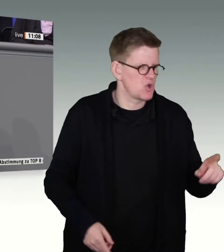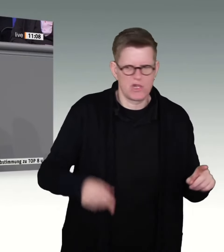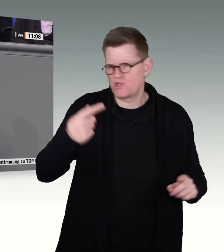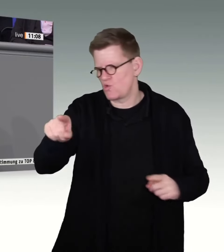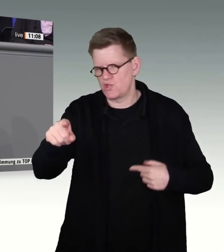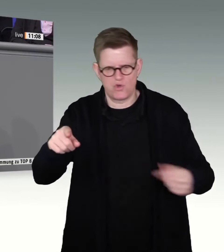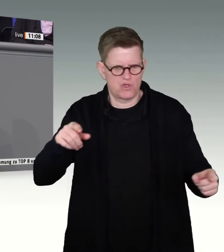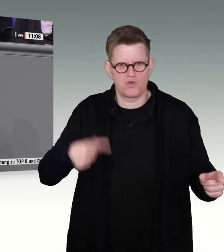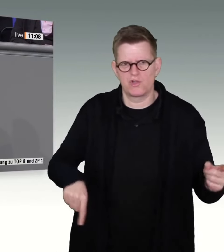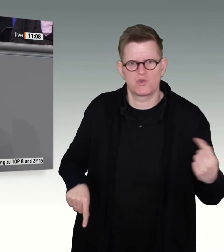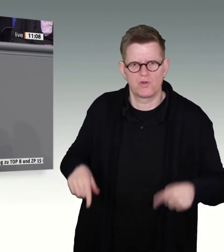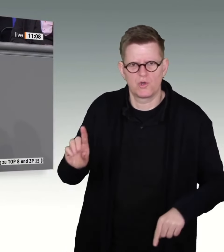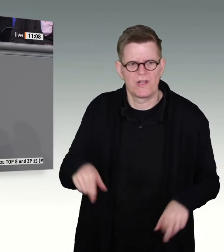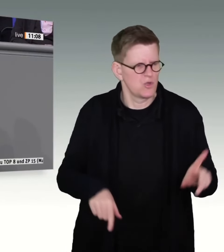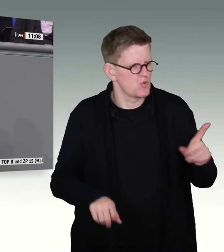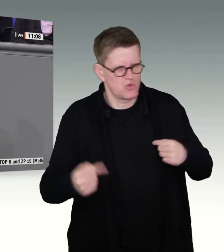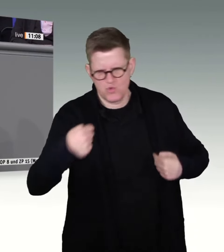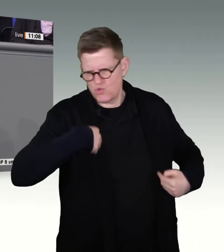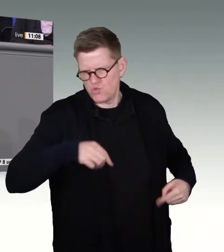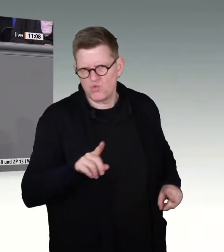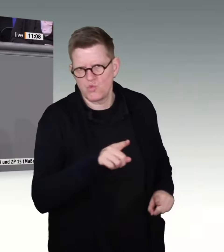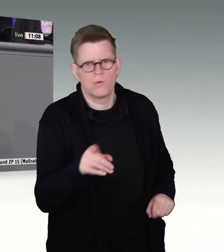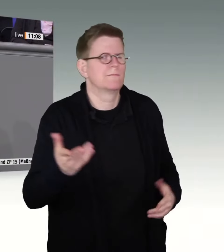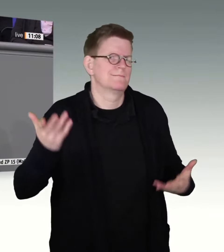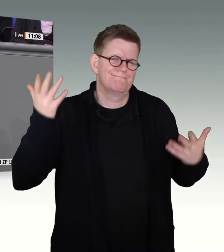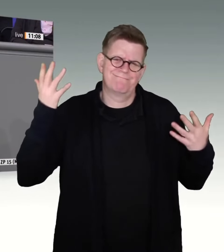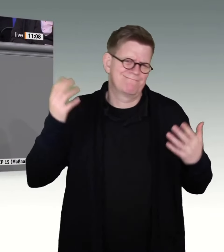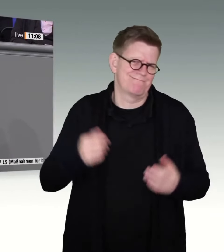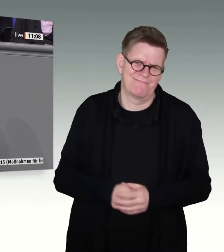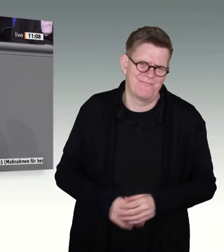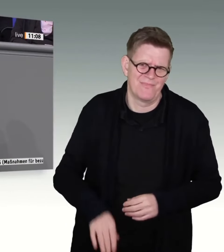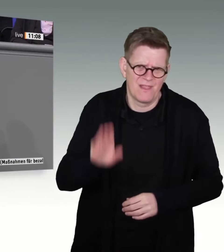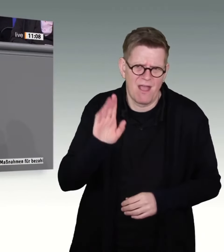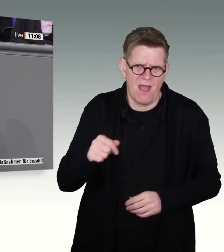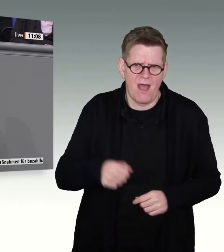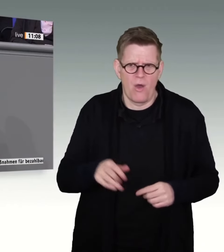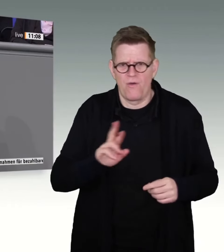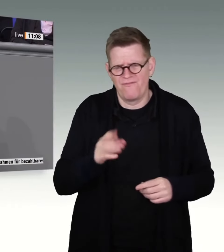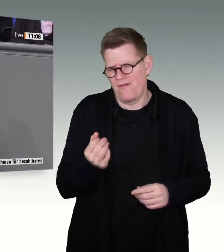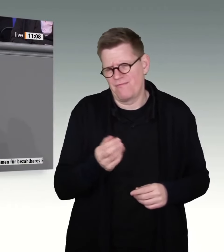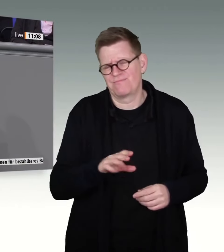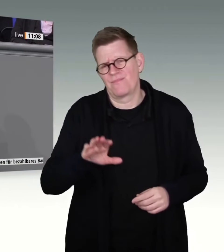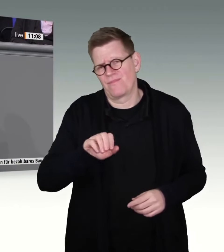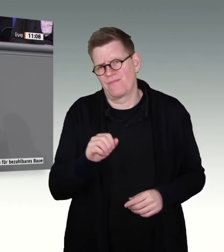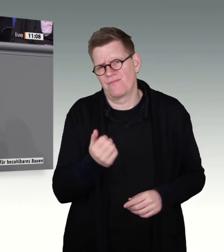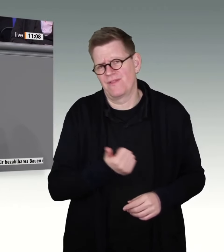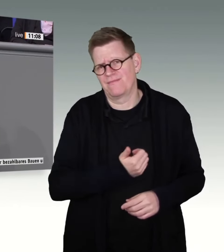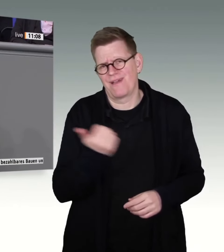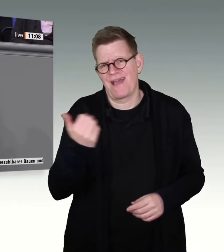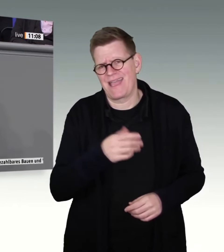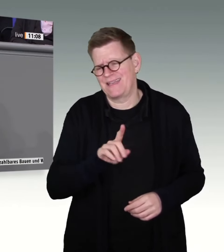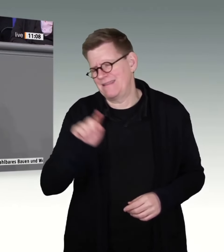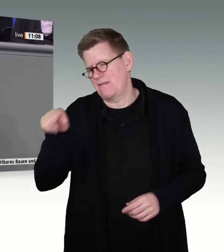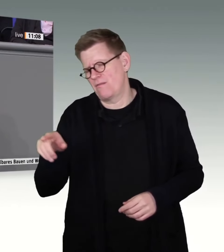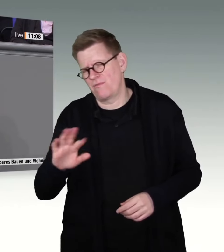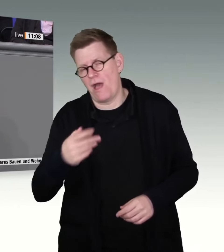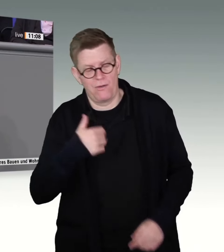zeigen wir hier immer nur gegenseitig auch uns selber. Die ganz rechts außen lachen sich ins Fäustchen, weil wir ihre Arbeit tun. Das ist doch